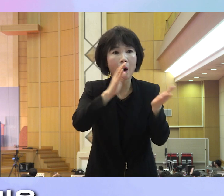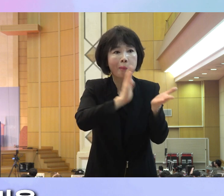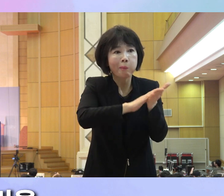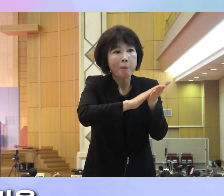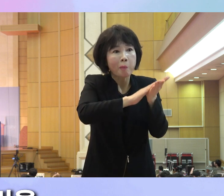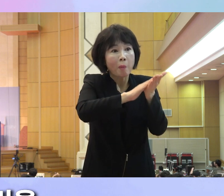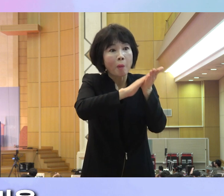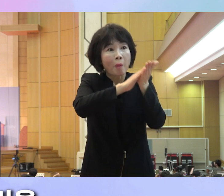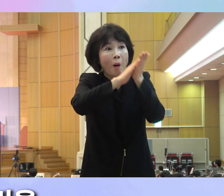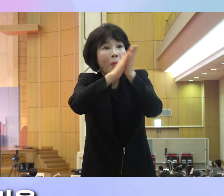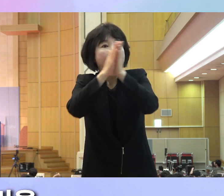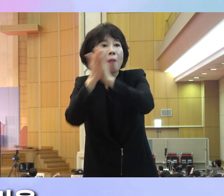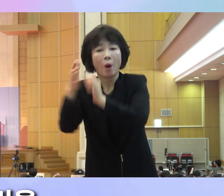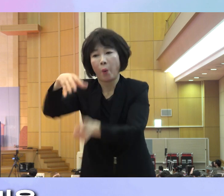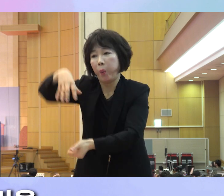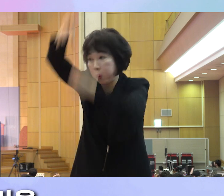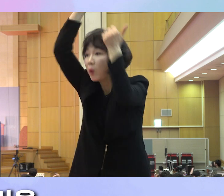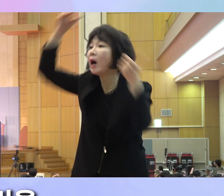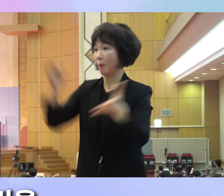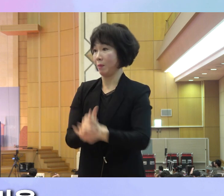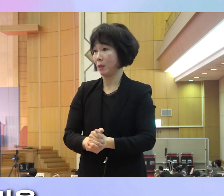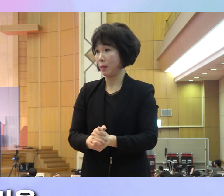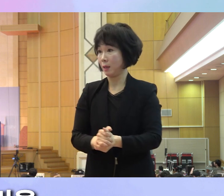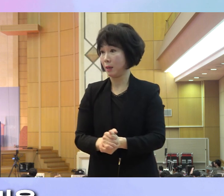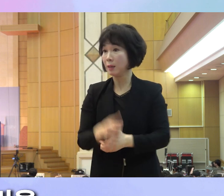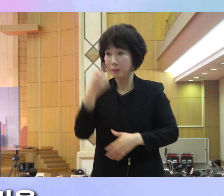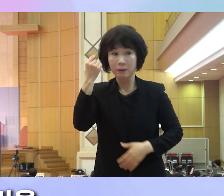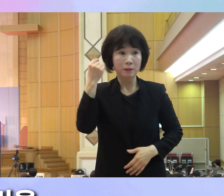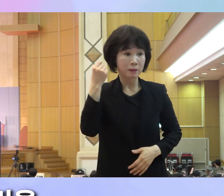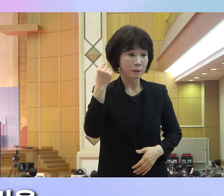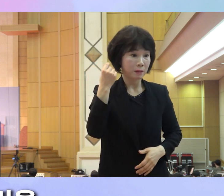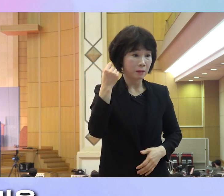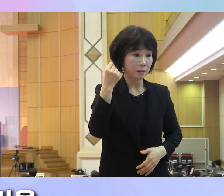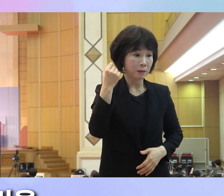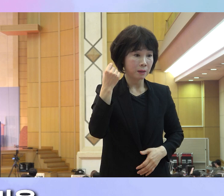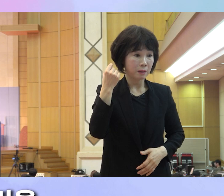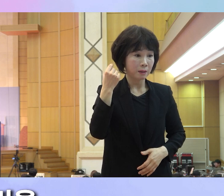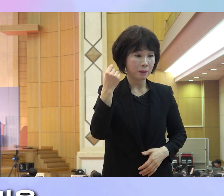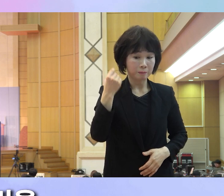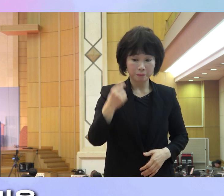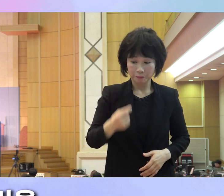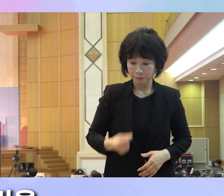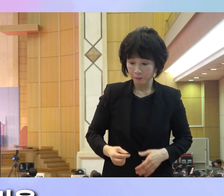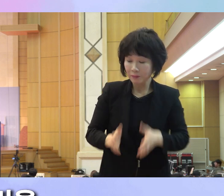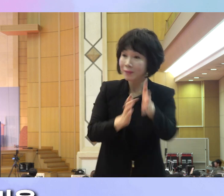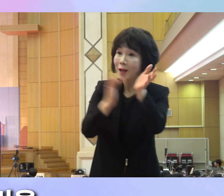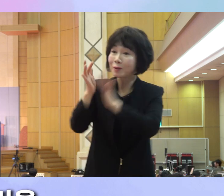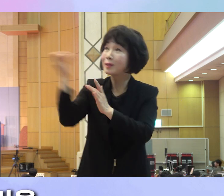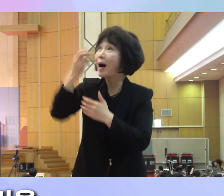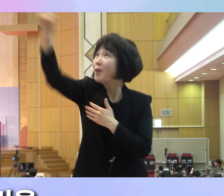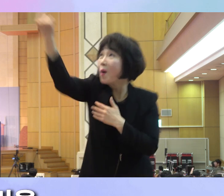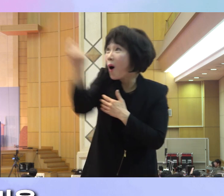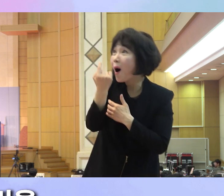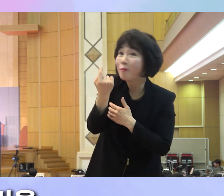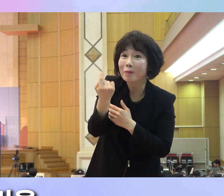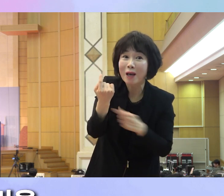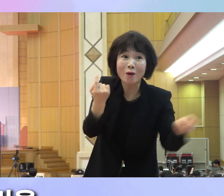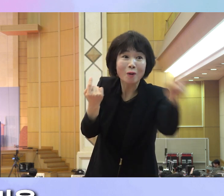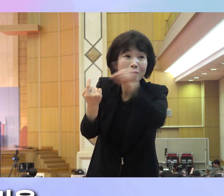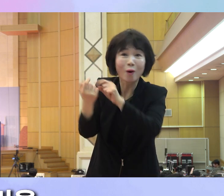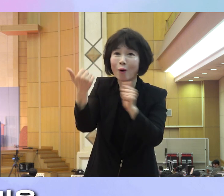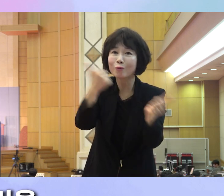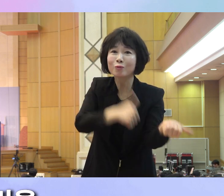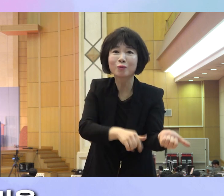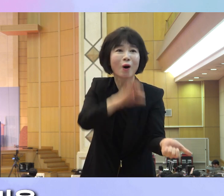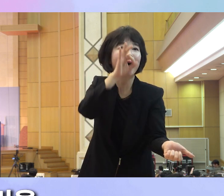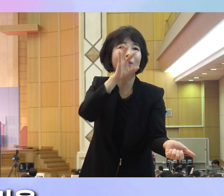늙고 병들고 죽어야 되는 이런 몸인데 죽지도 않고 늙지도 않고 병들지도 않고 영원히